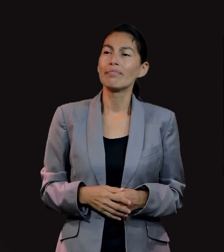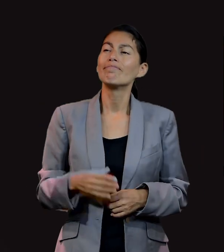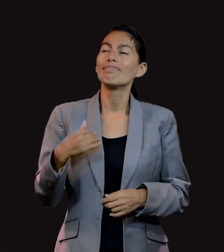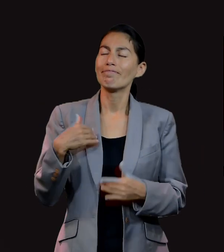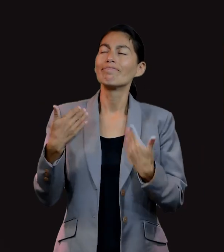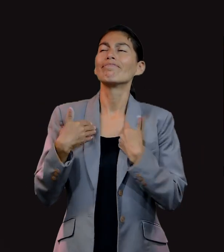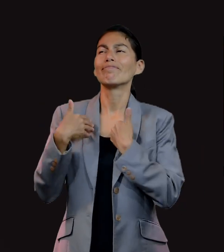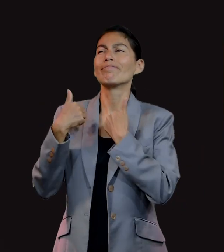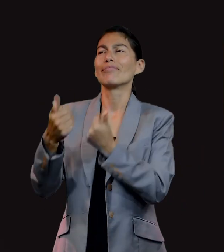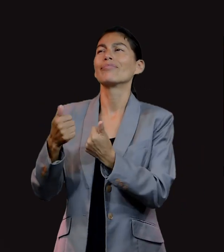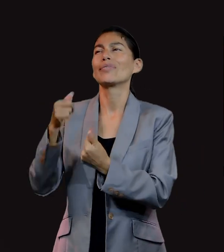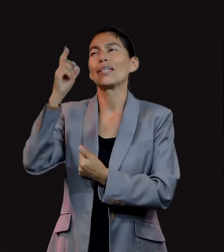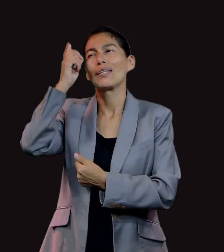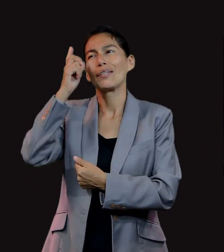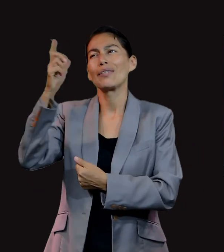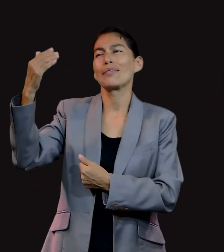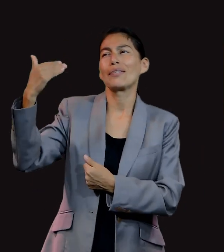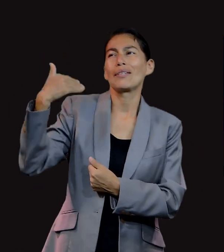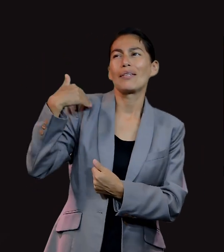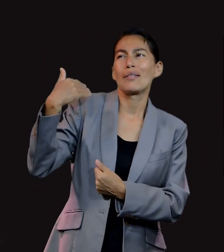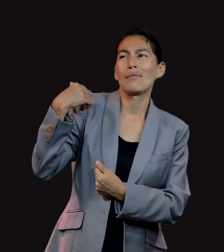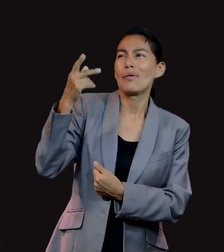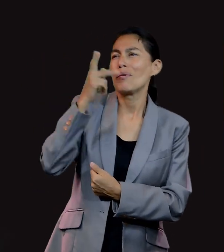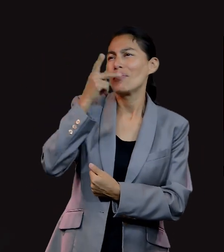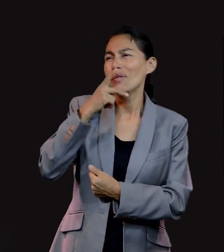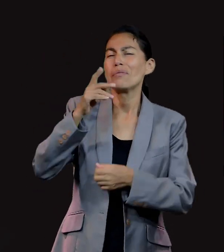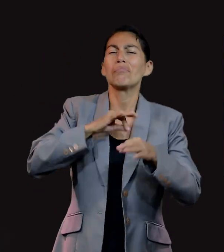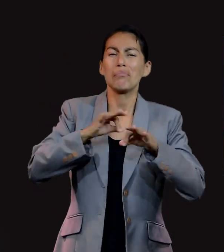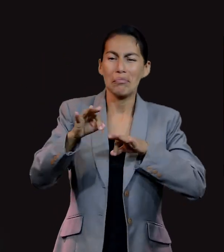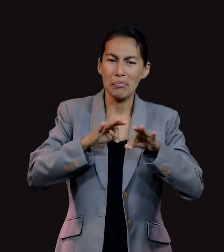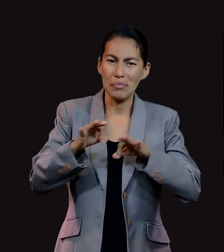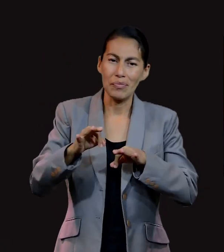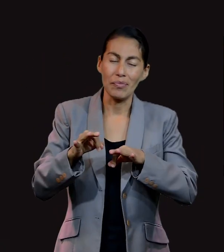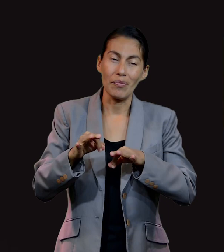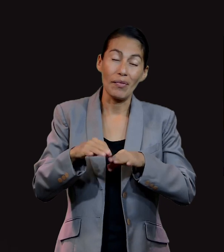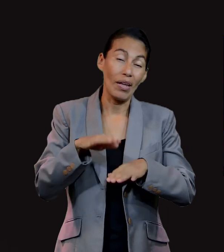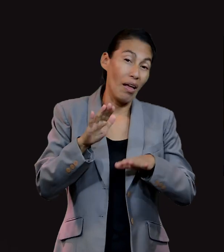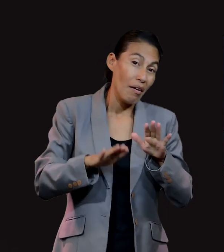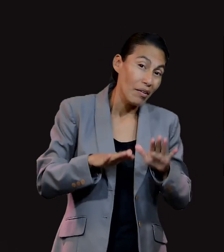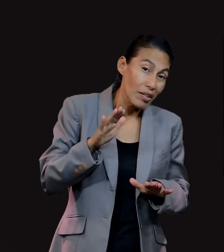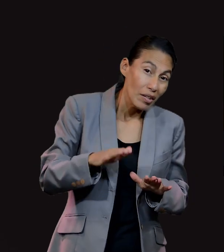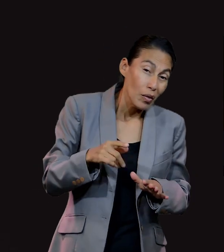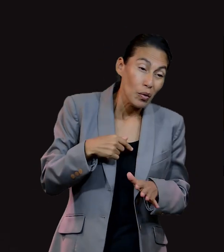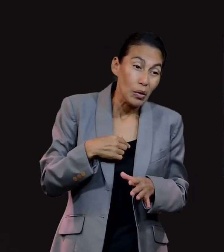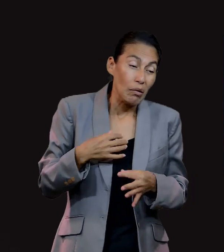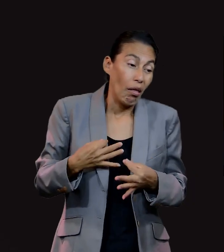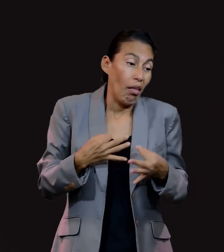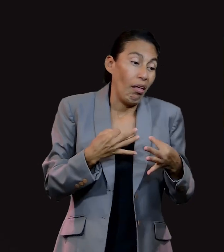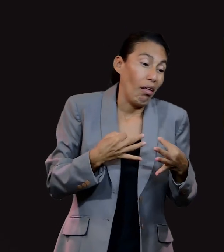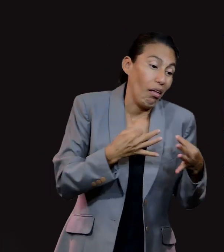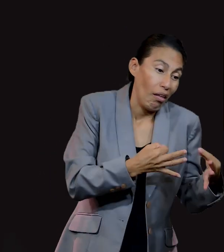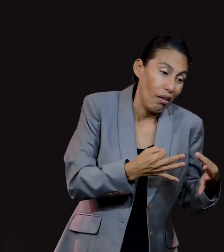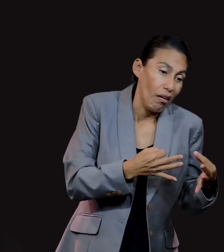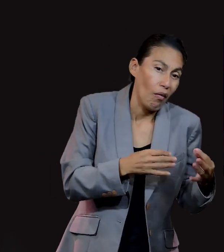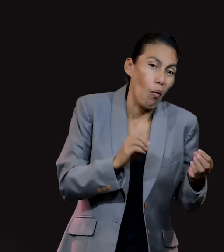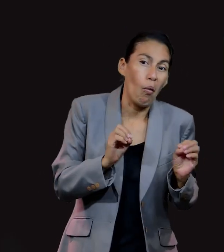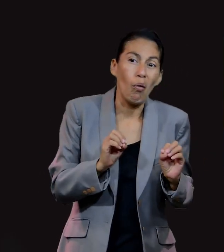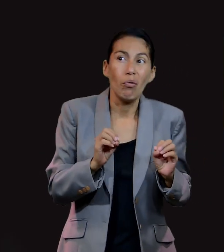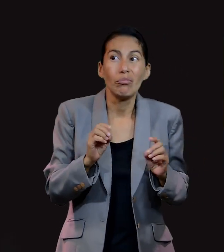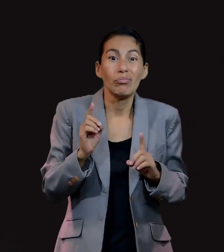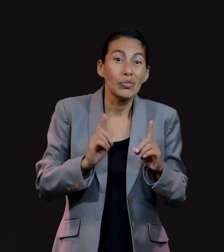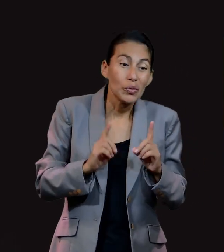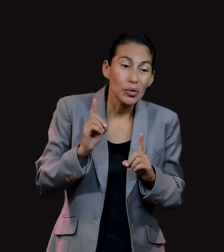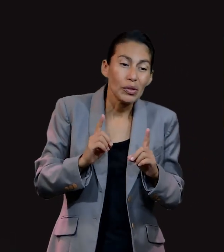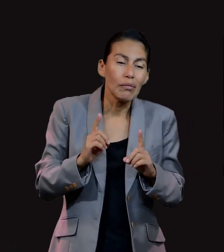para trabajar en el ministerio es decir como pastor a veces uno puede sentirse tentado o a